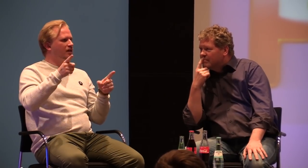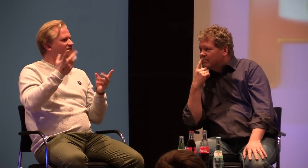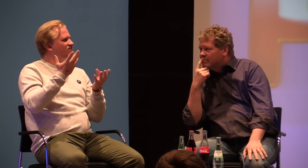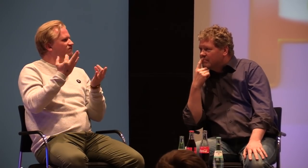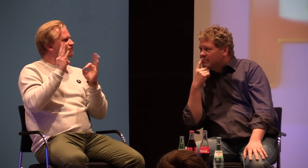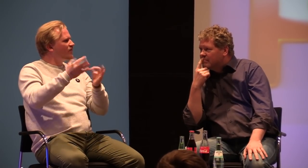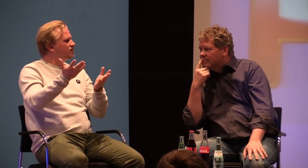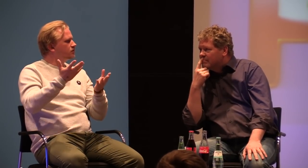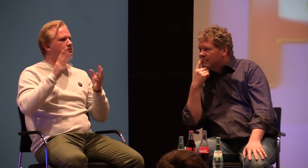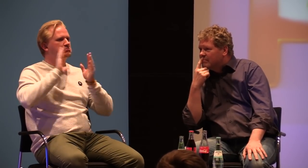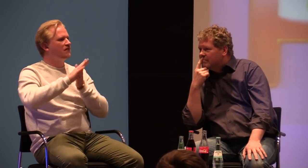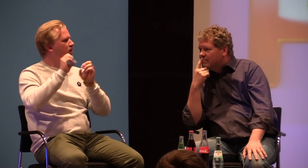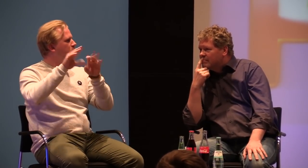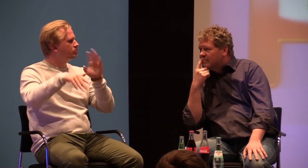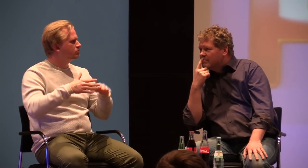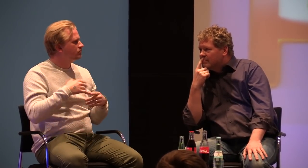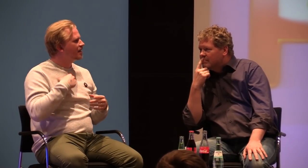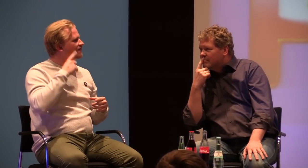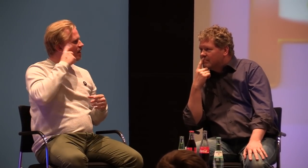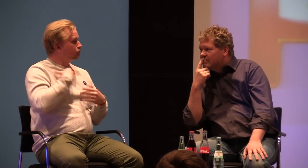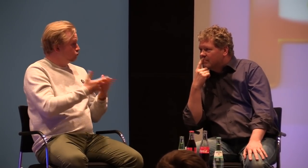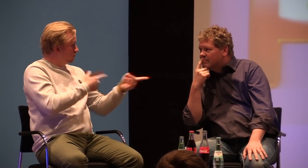erreichen? Wofür möchte er sich tatsächlich engagieren?